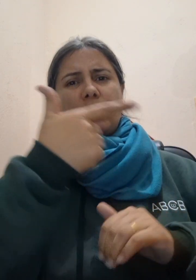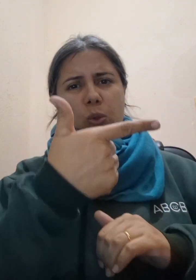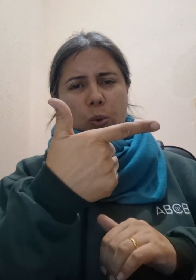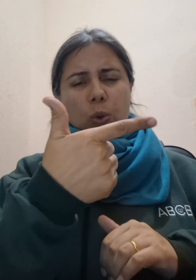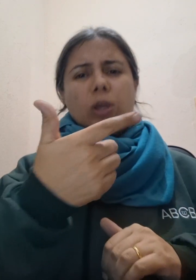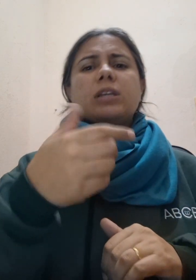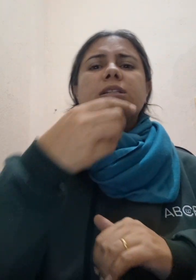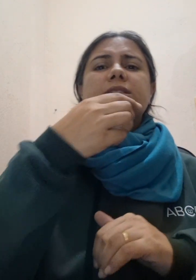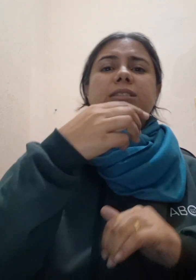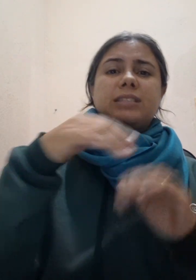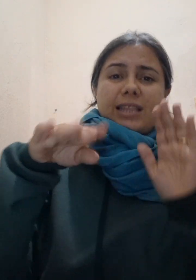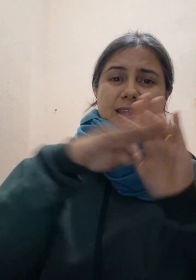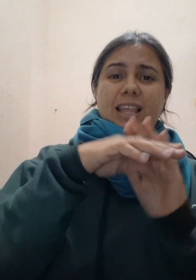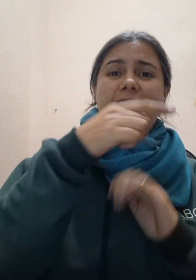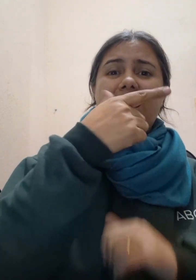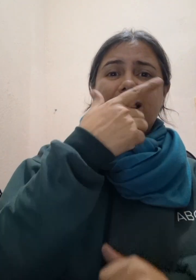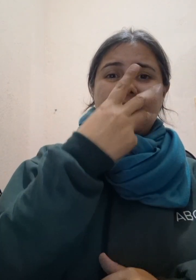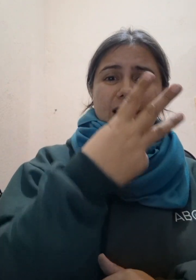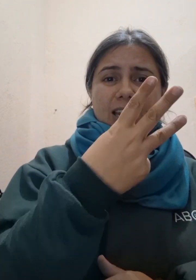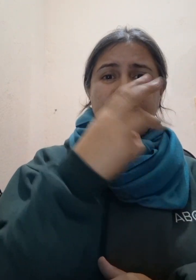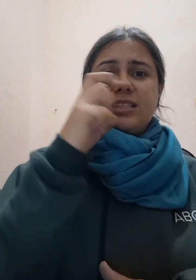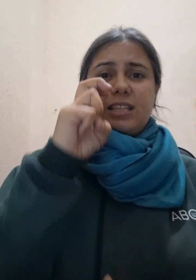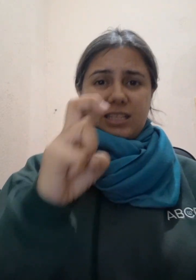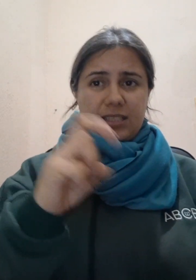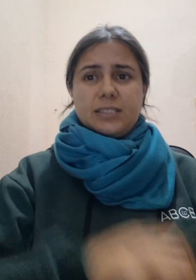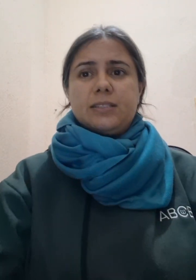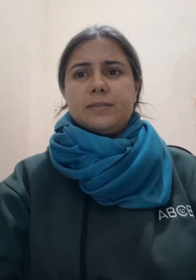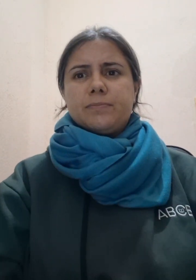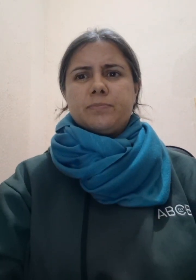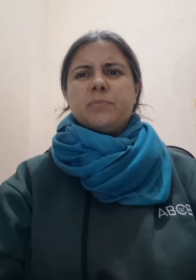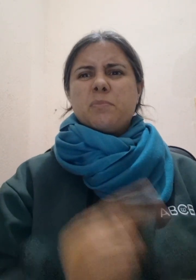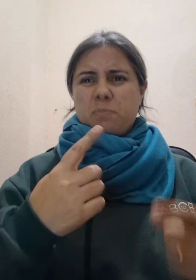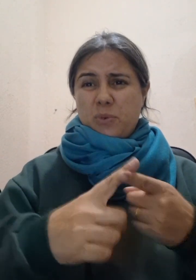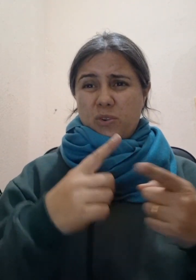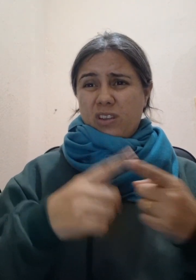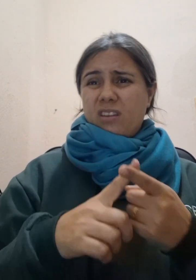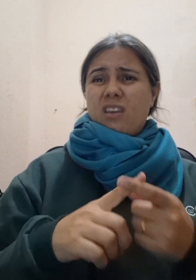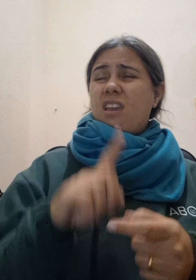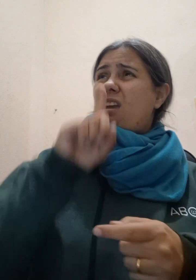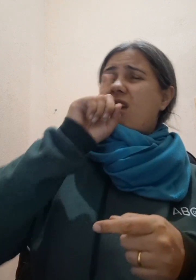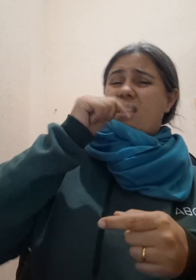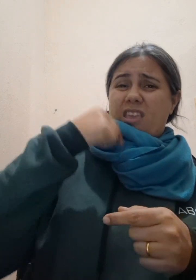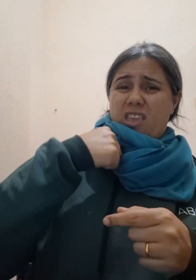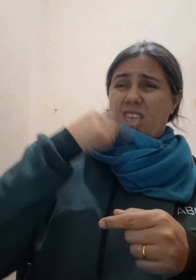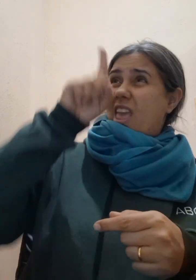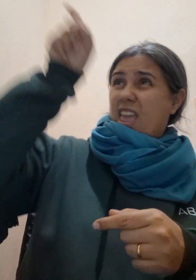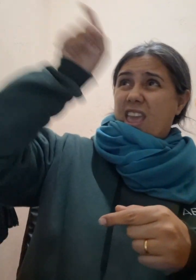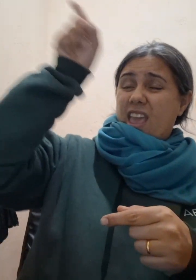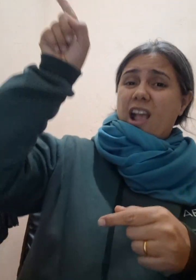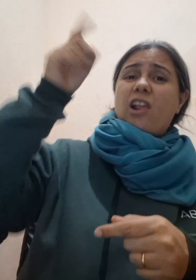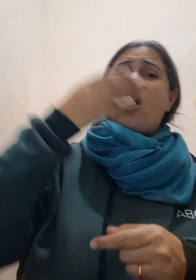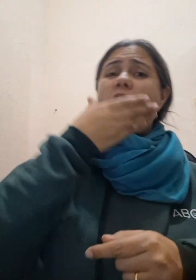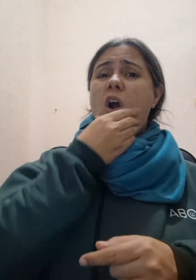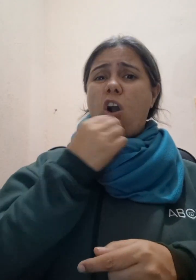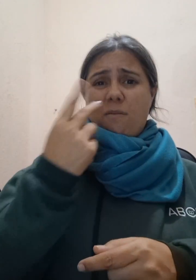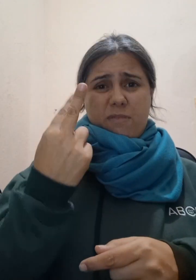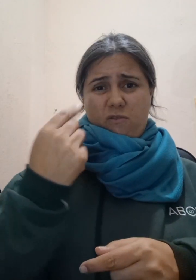capítulo 9, versículo 32 até 35.